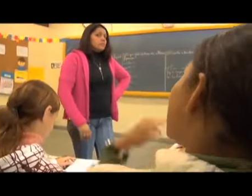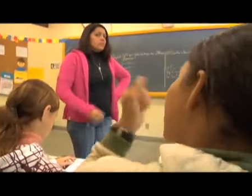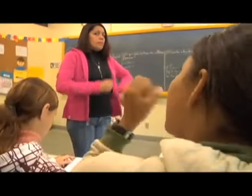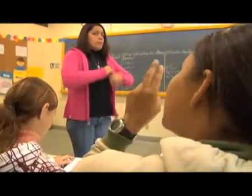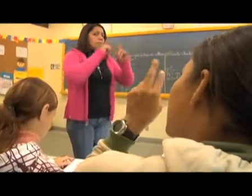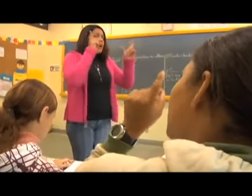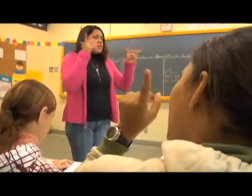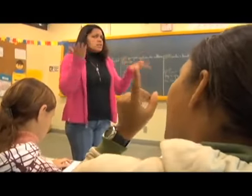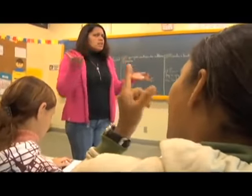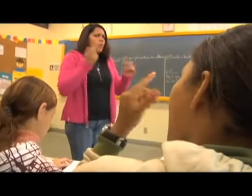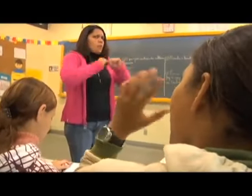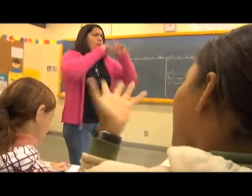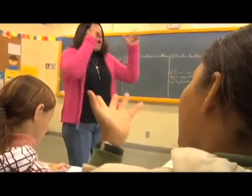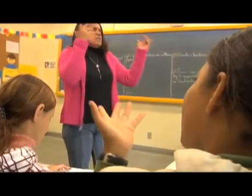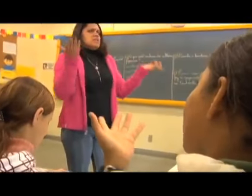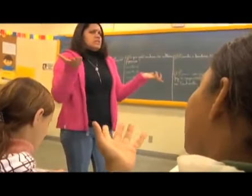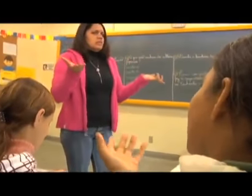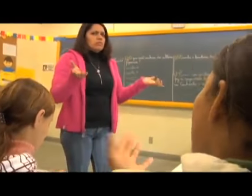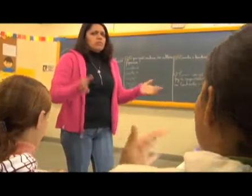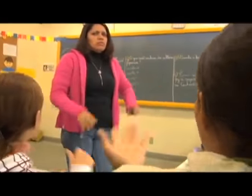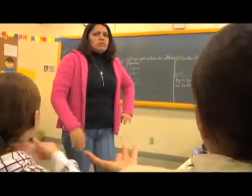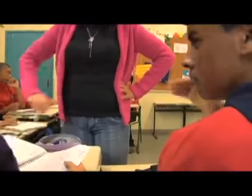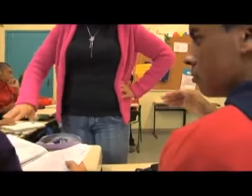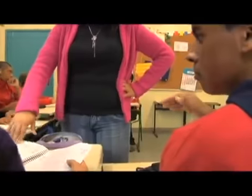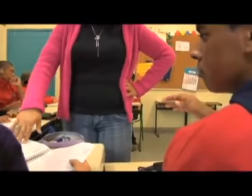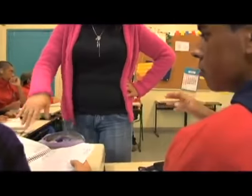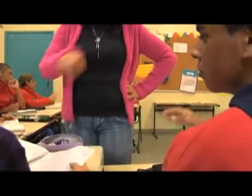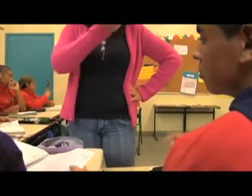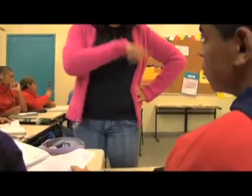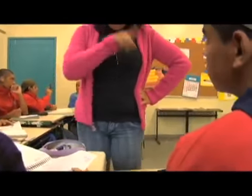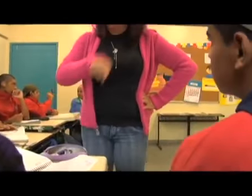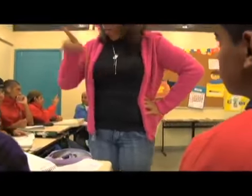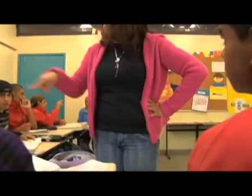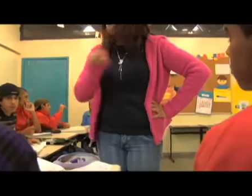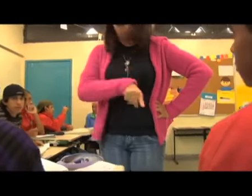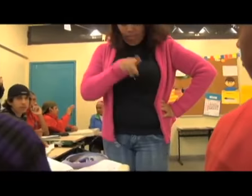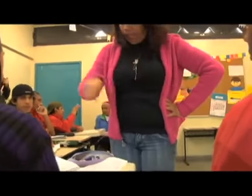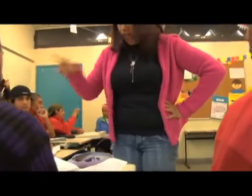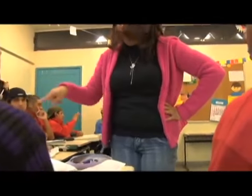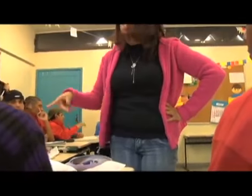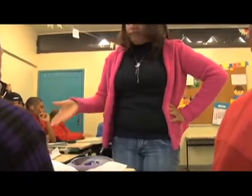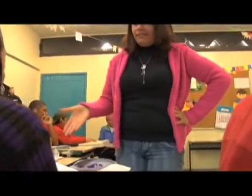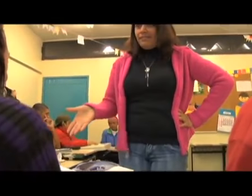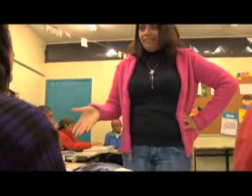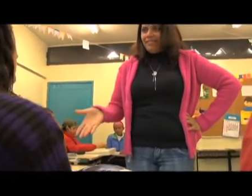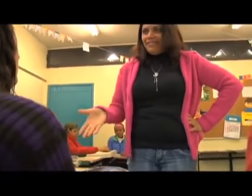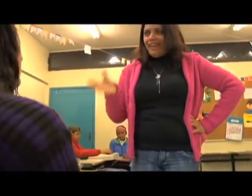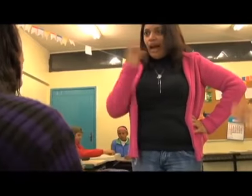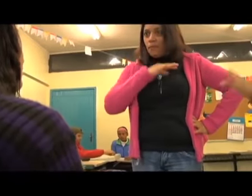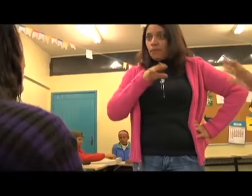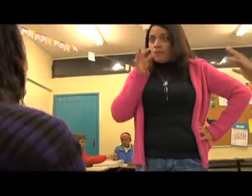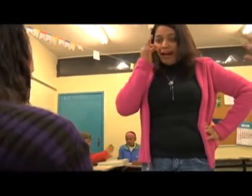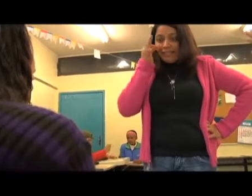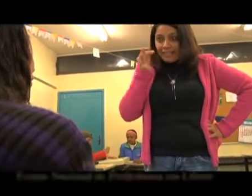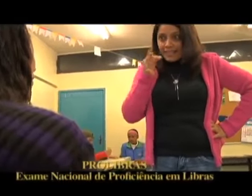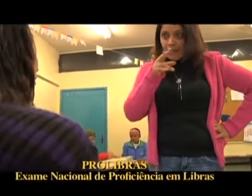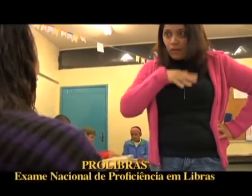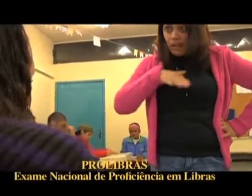regularizar a situação dos professores e intérpretes que já trabalhavam com Libras, o Ministério da Educação criou o ProLibras,